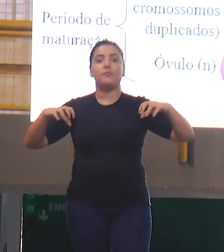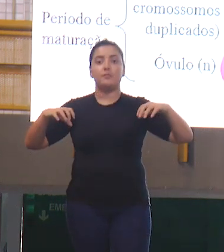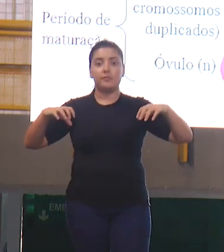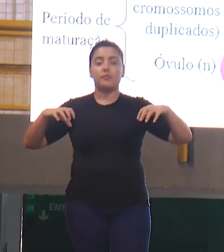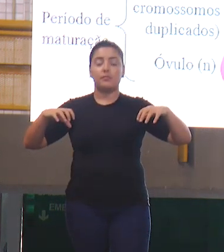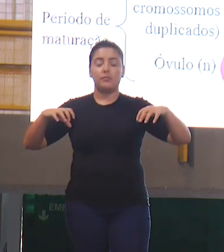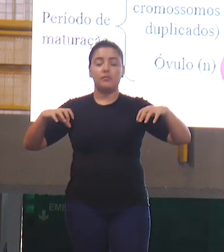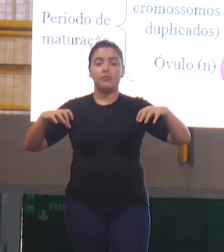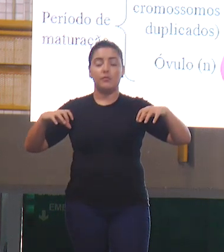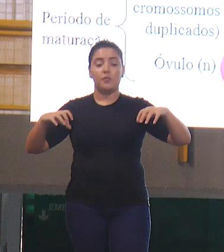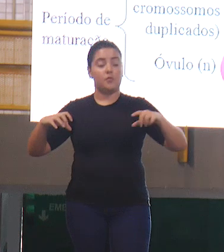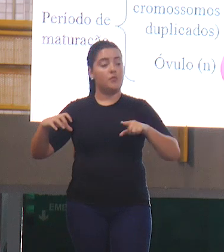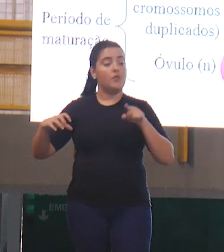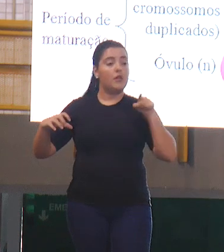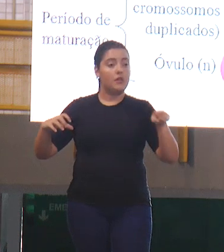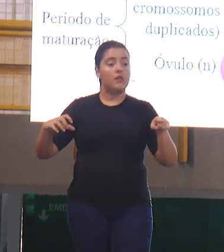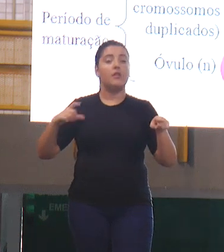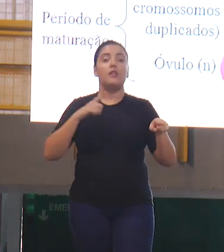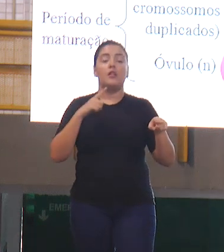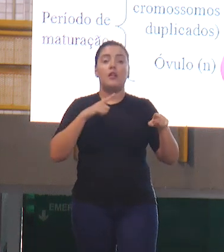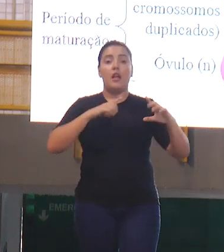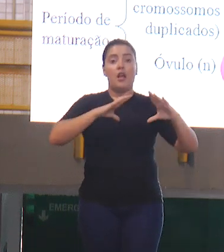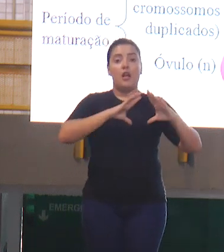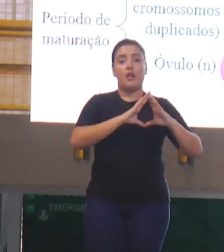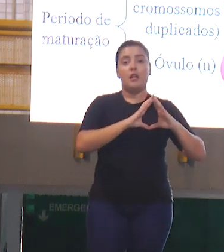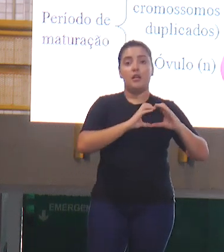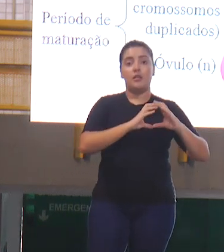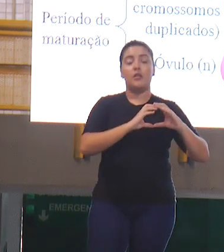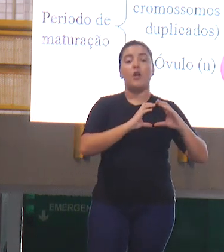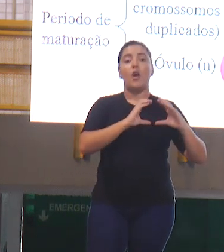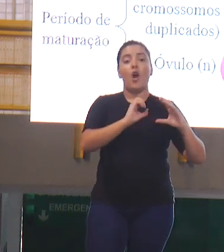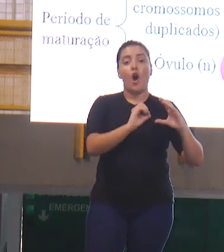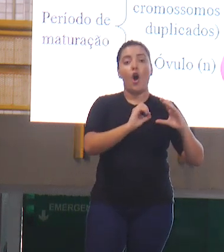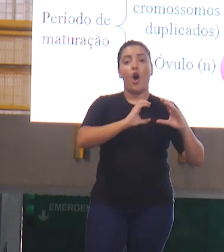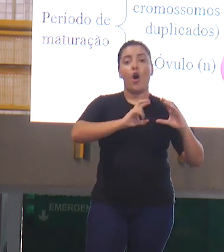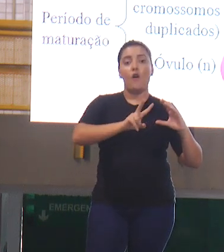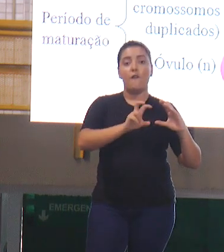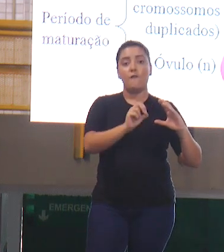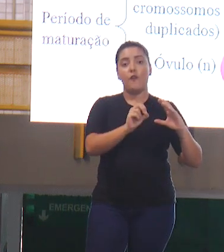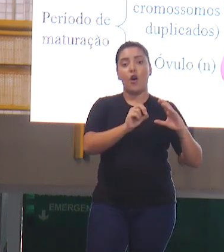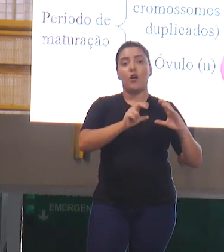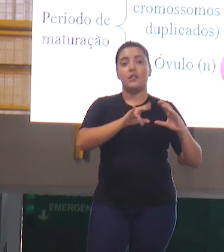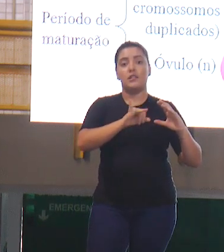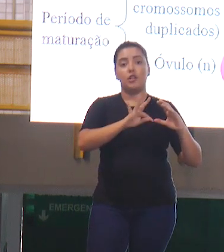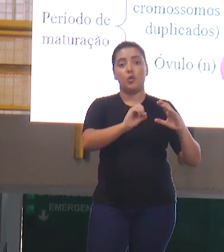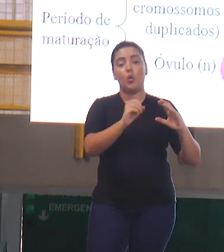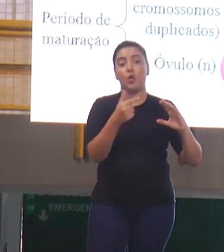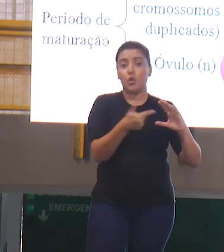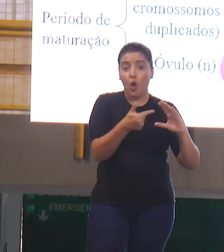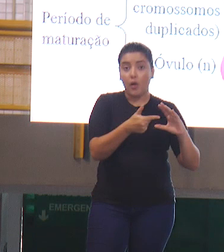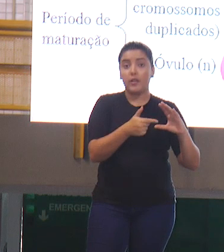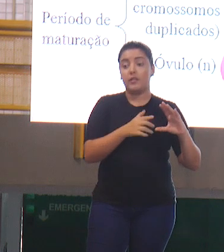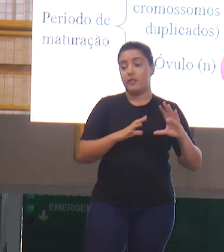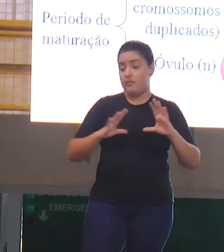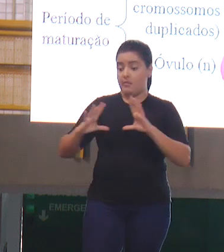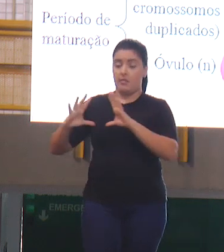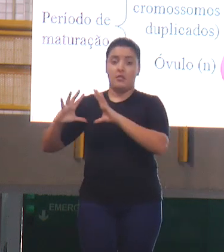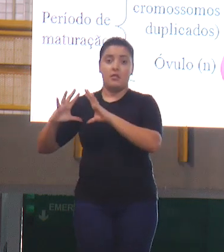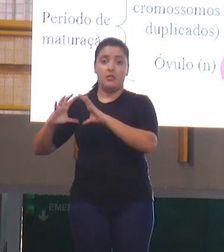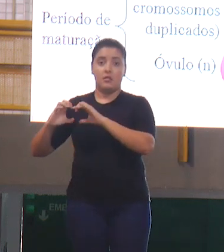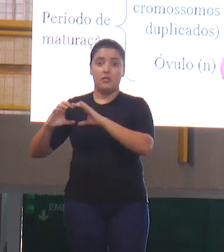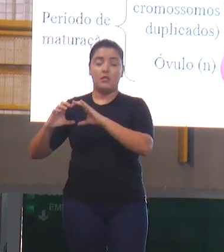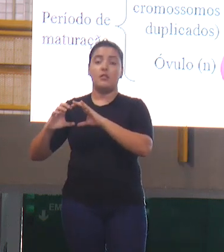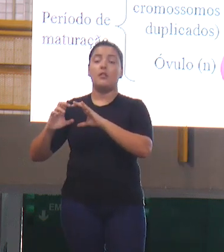quem? De um lado, uma célula chamada de ovócito 2, e do outro lado, formando uma